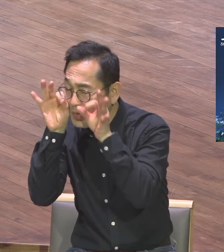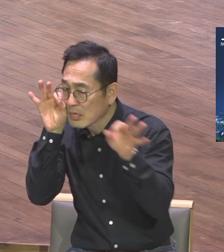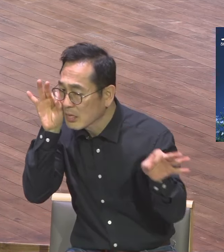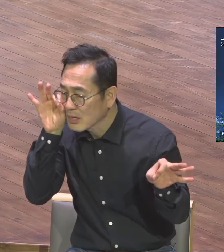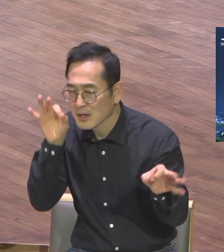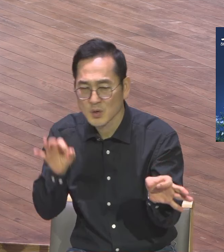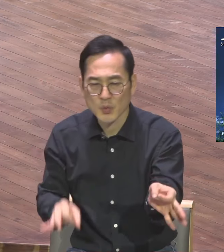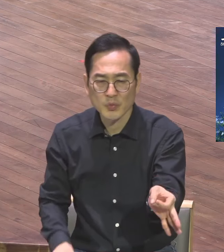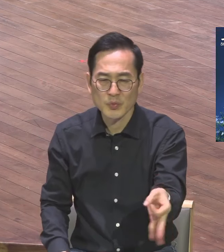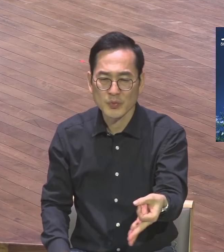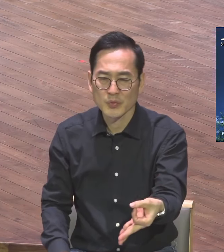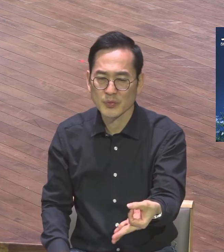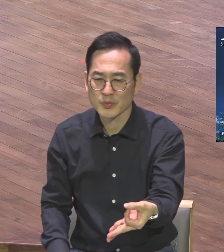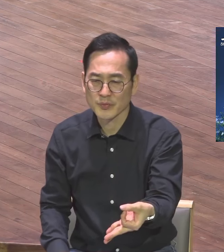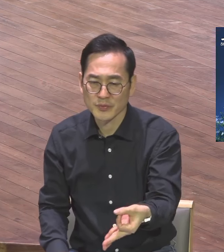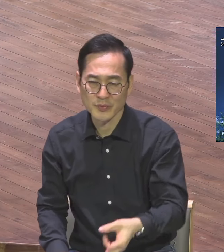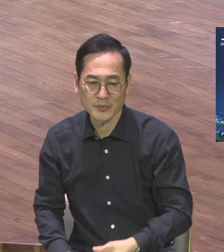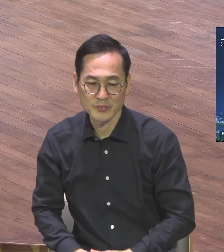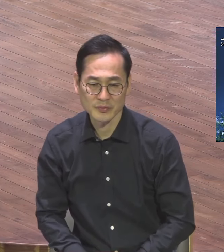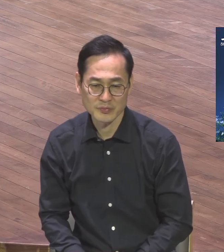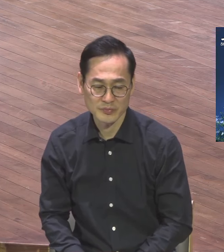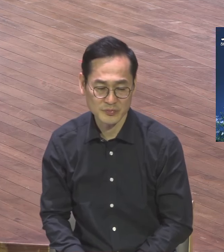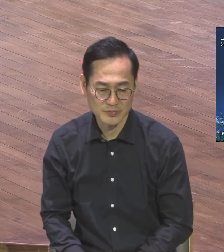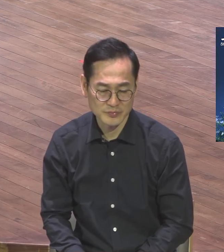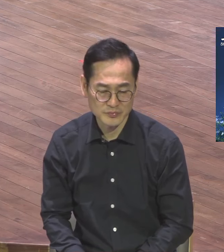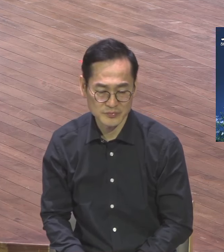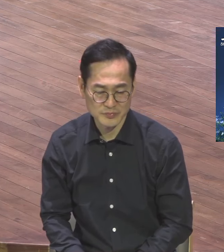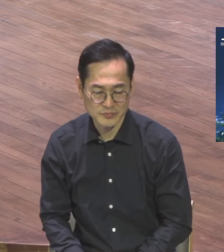하면 살려낼 것이냐, 이 목숨 걸어야 돼. 돈이요.